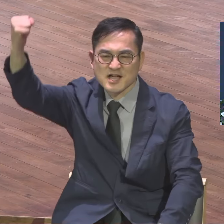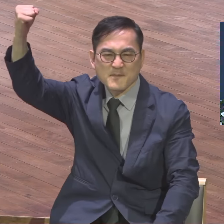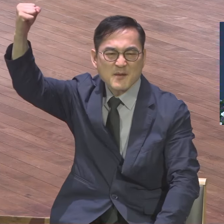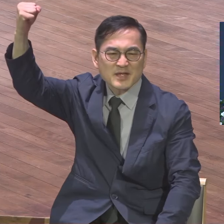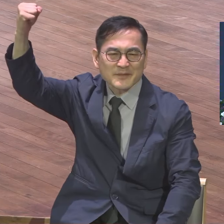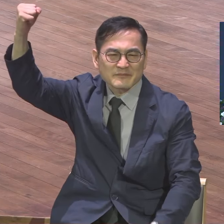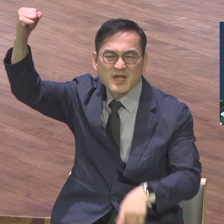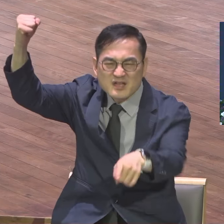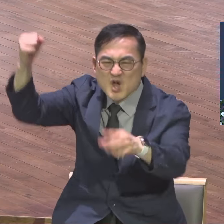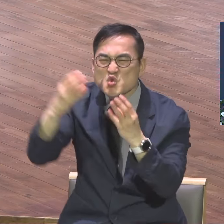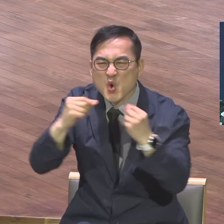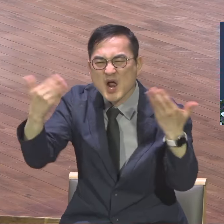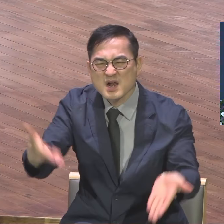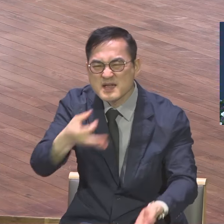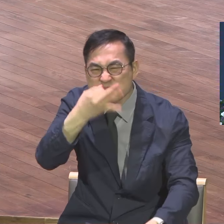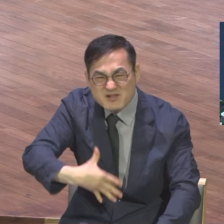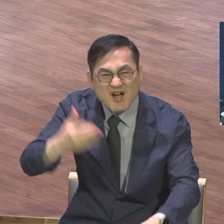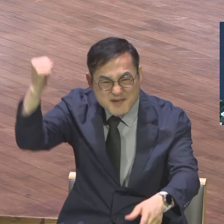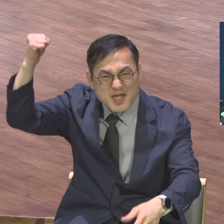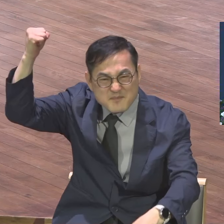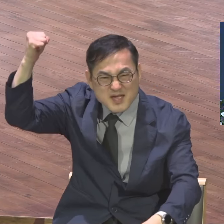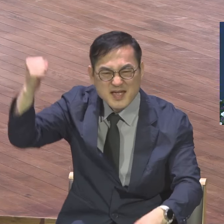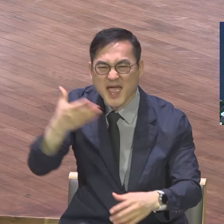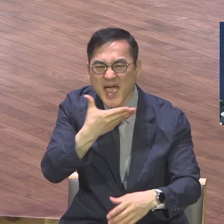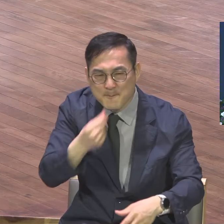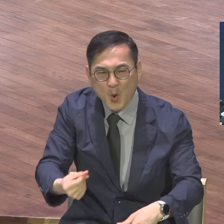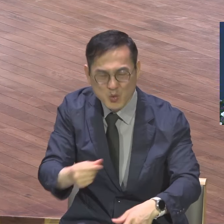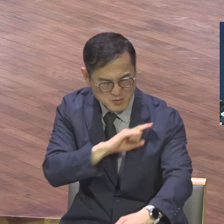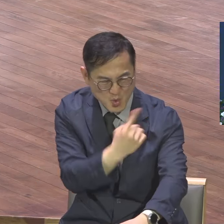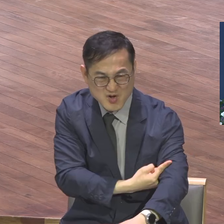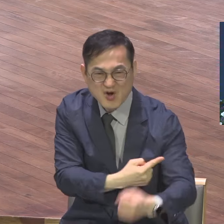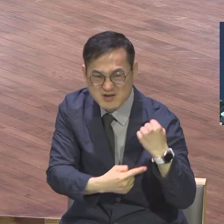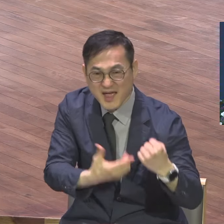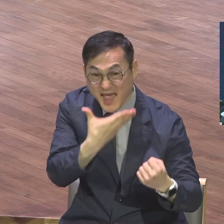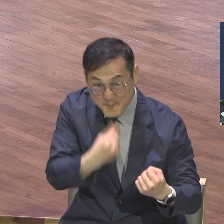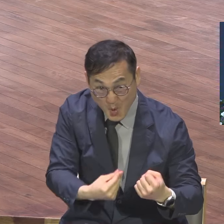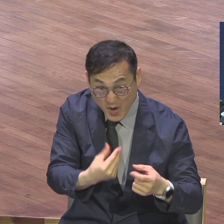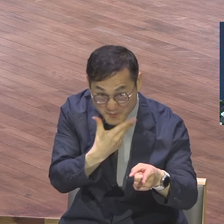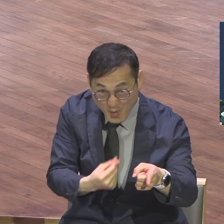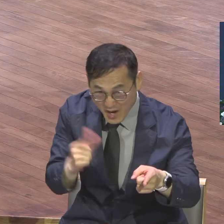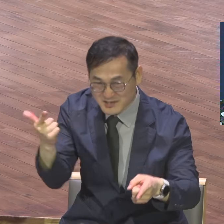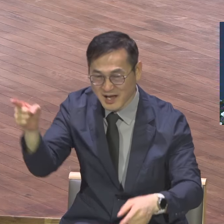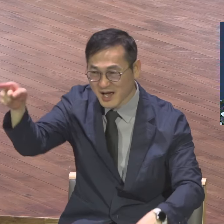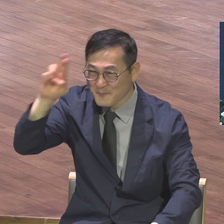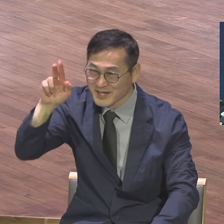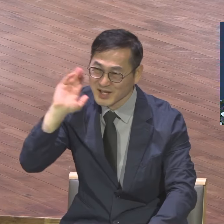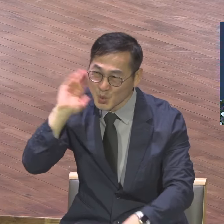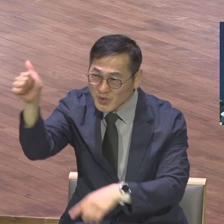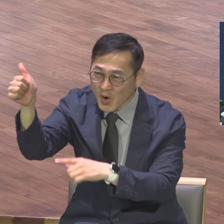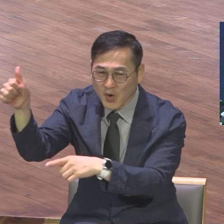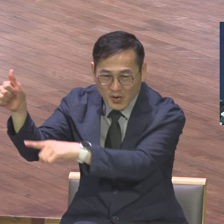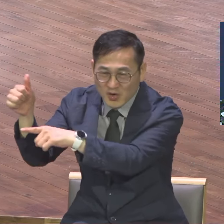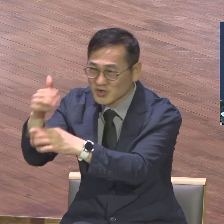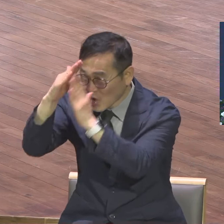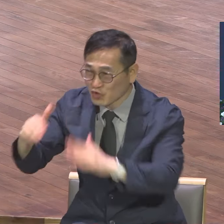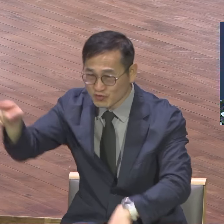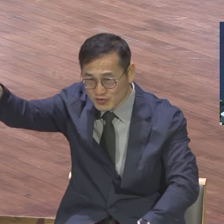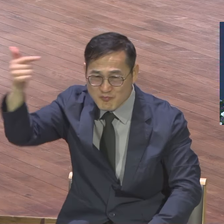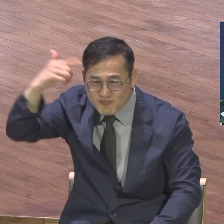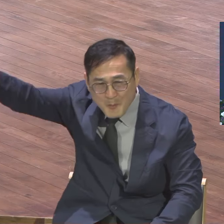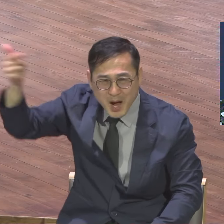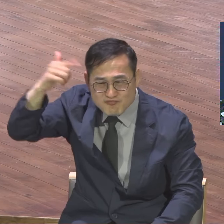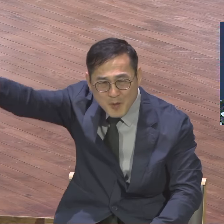얼마나 피곤하십니까? 인생의 행복은 권력이 아니고 물질 아닙니다. 저 박정희도 물어보세요. 전두환 물어보세요. 저